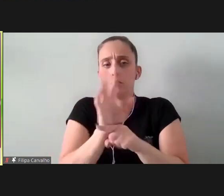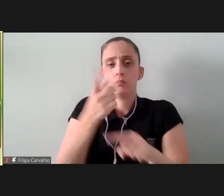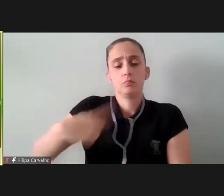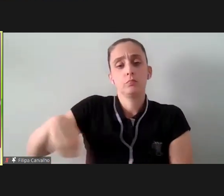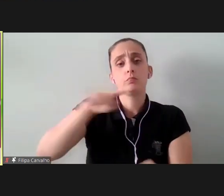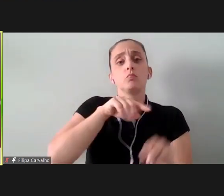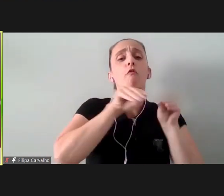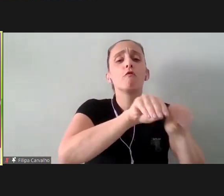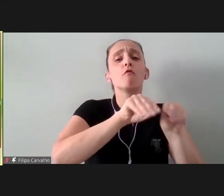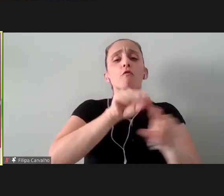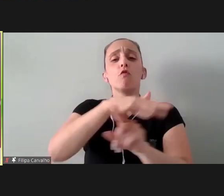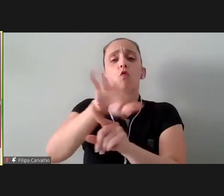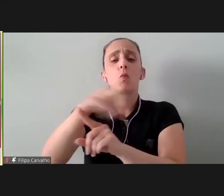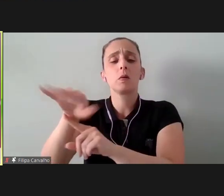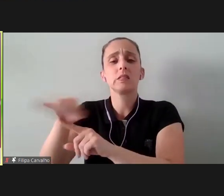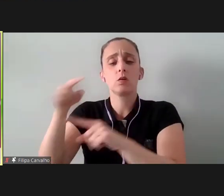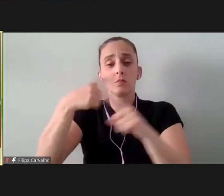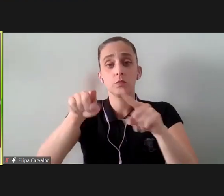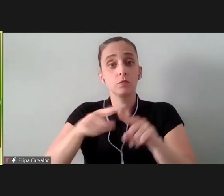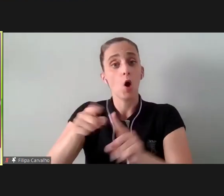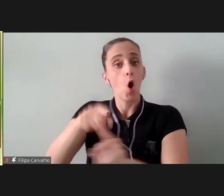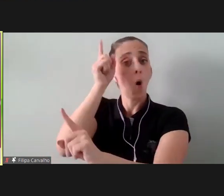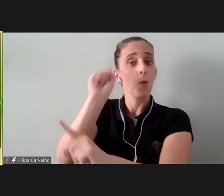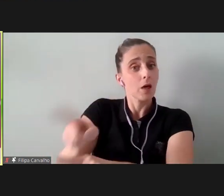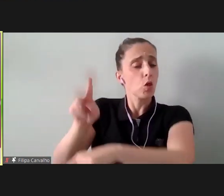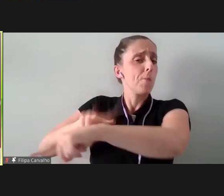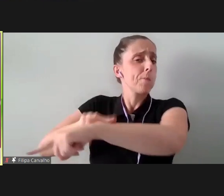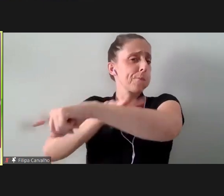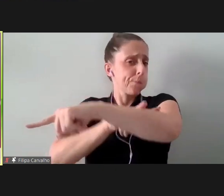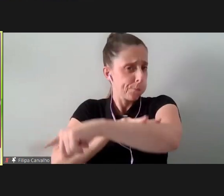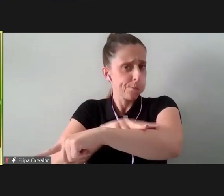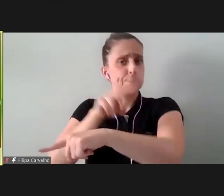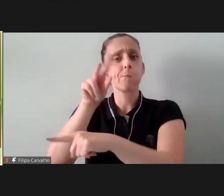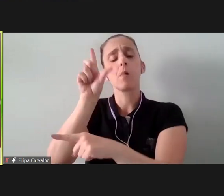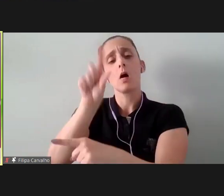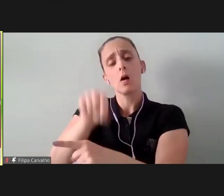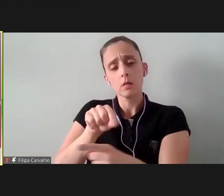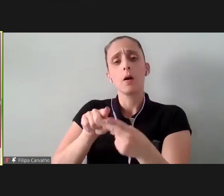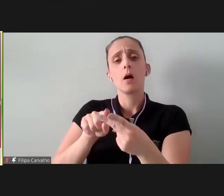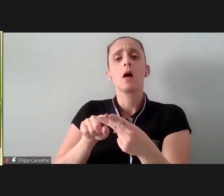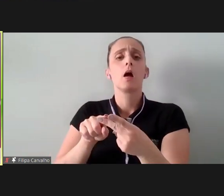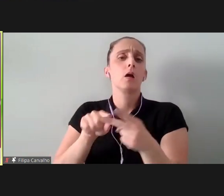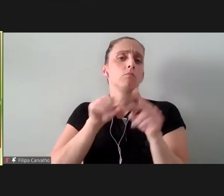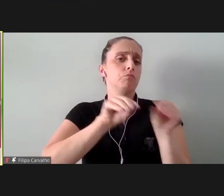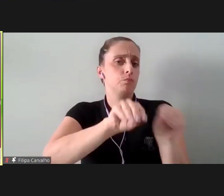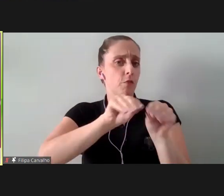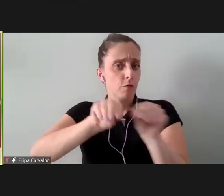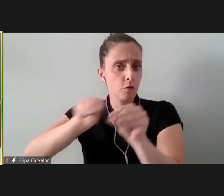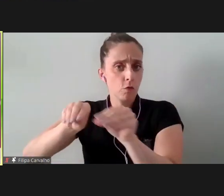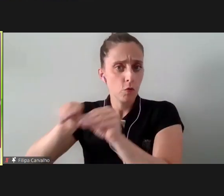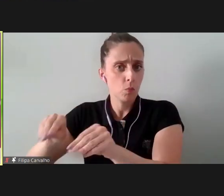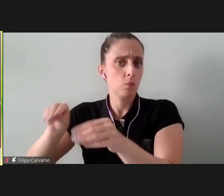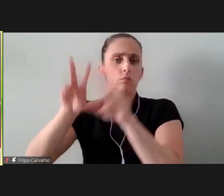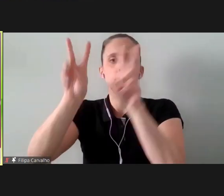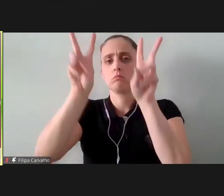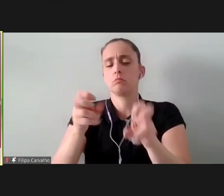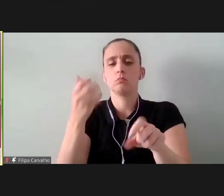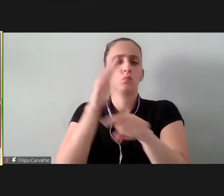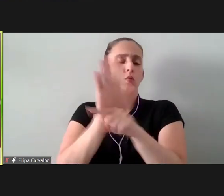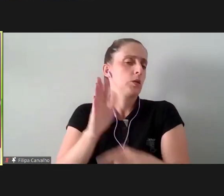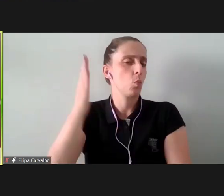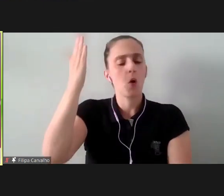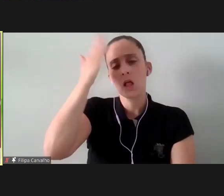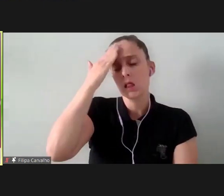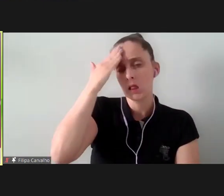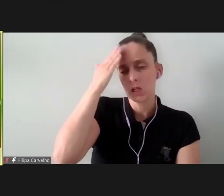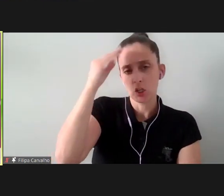oferta formativa, quer obrigatória para formação em dirigentes, quer em áreas de ponta, como inteligência artificial para a